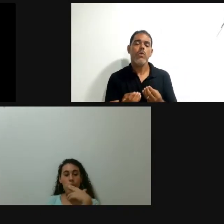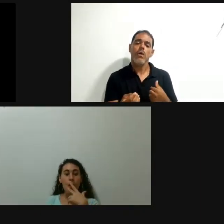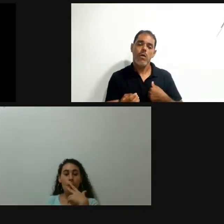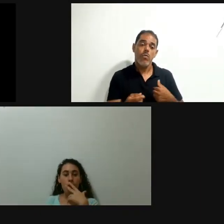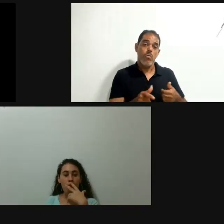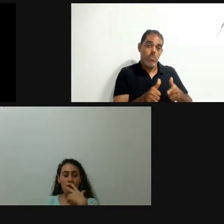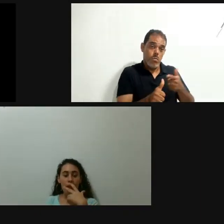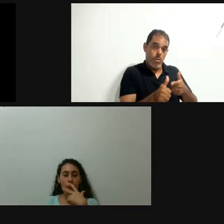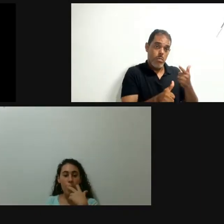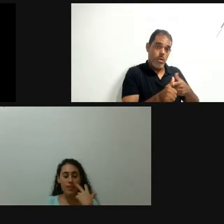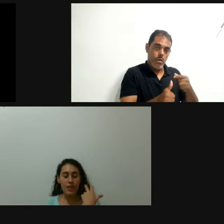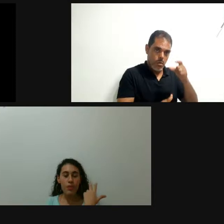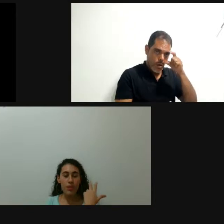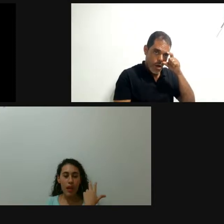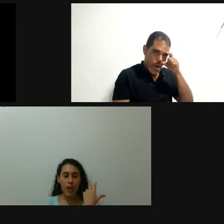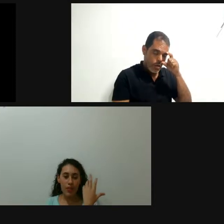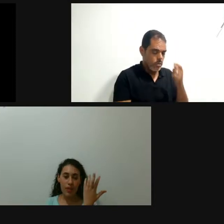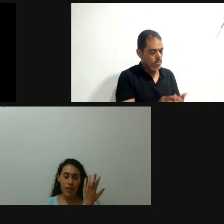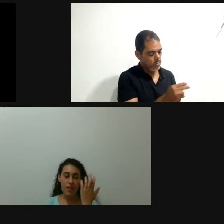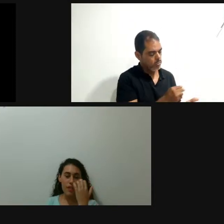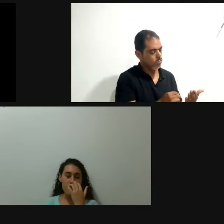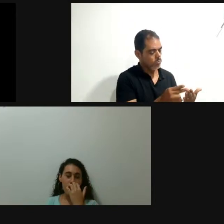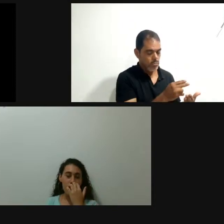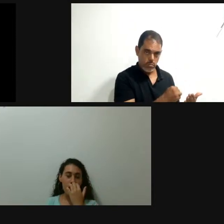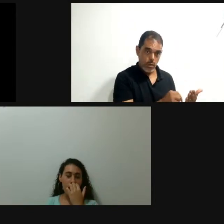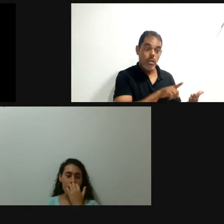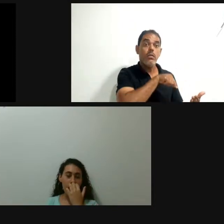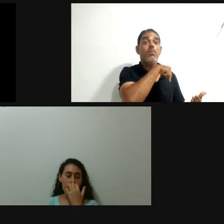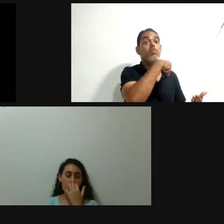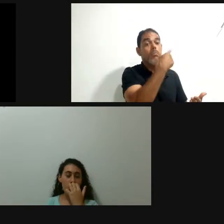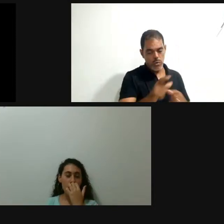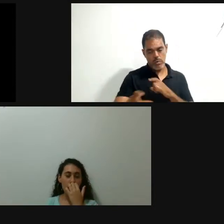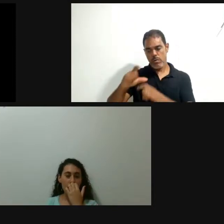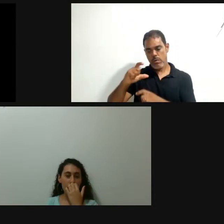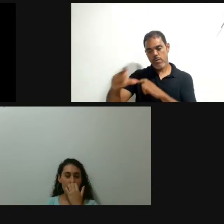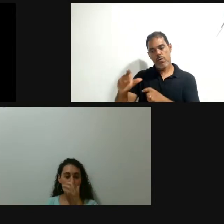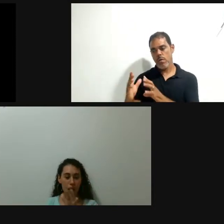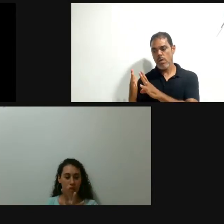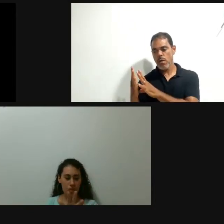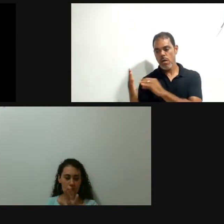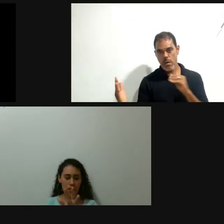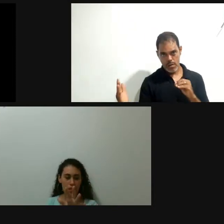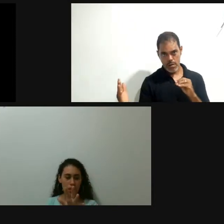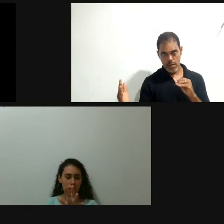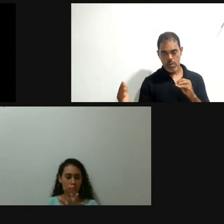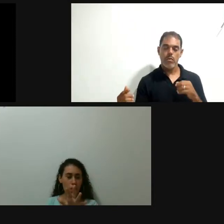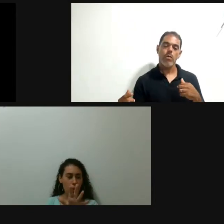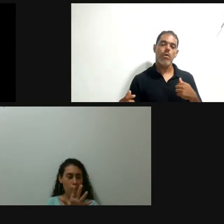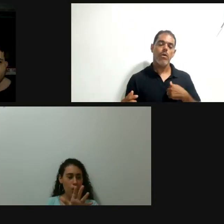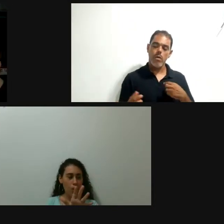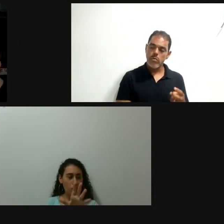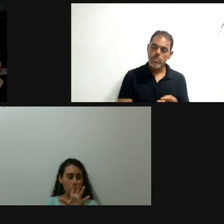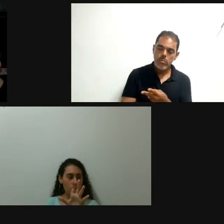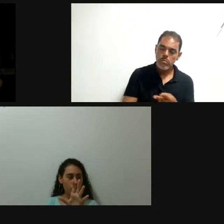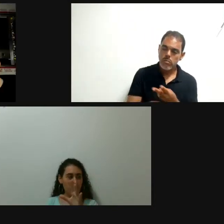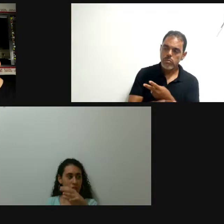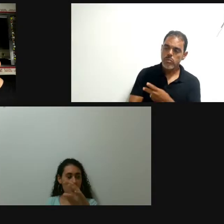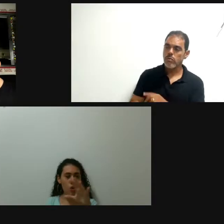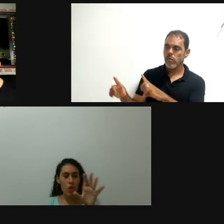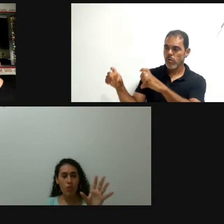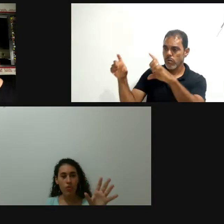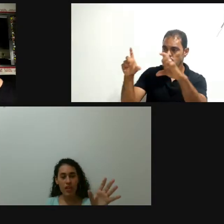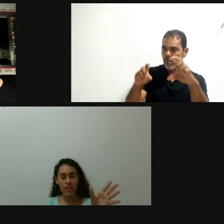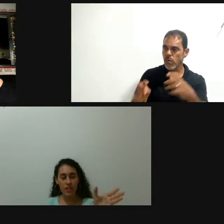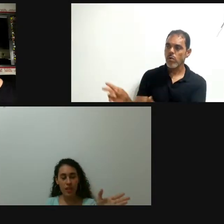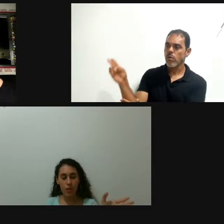Agatha. Porque eu comecei a buscar referências até de imagens. Ou, vamos dizer,